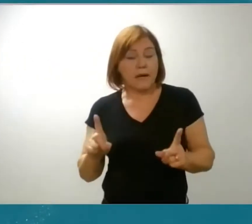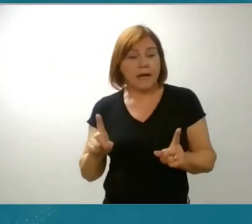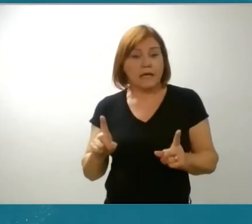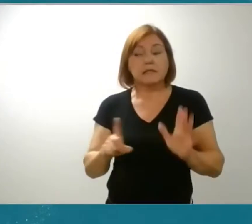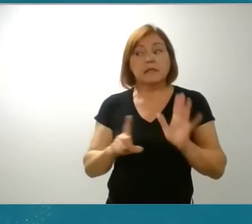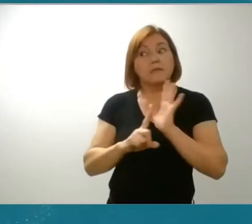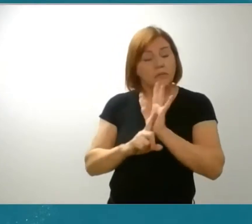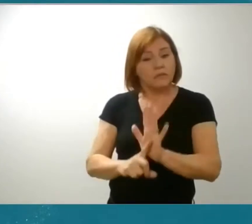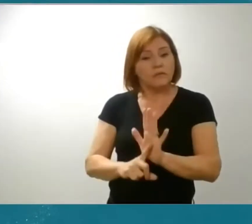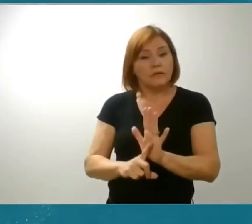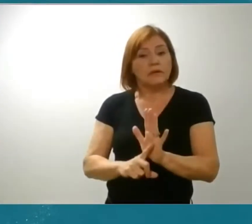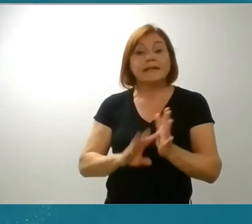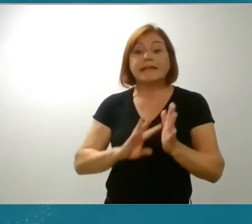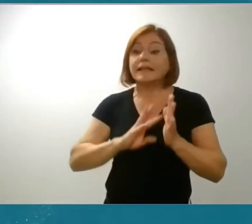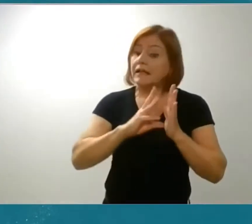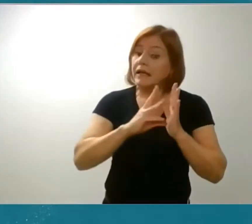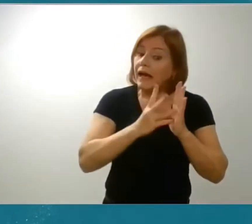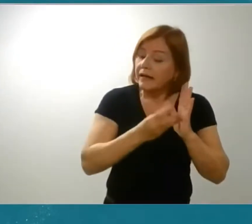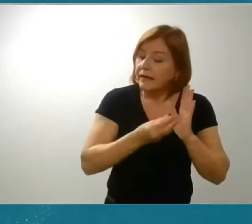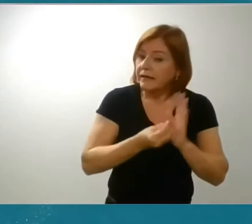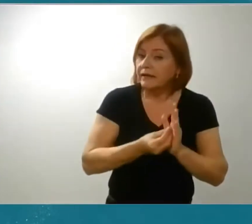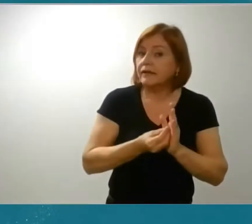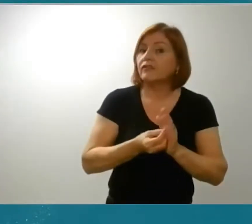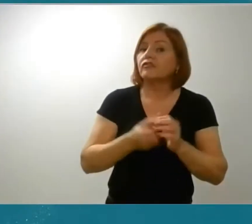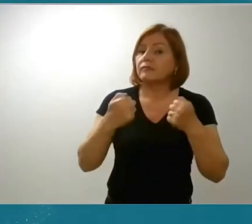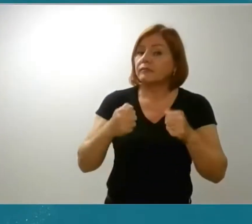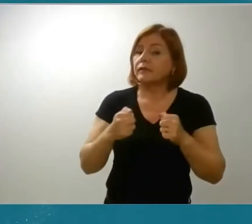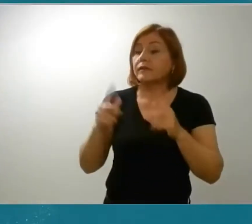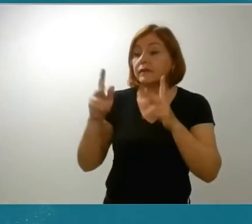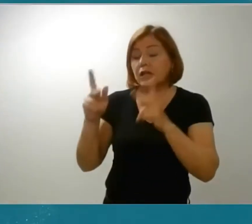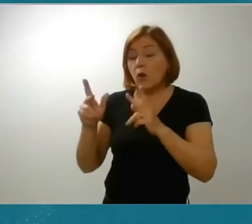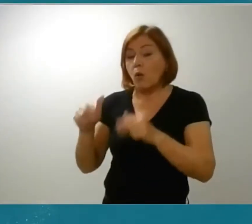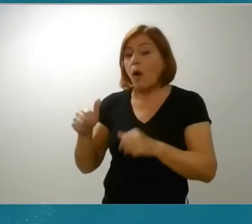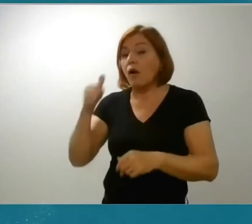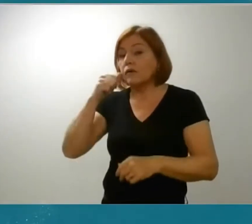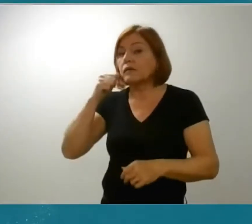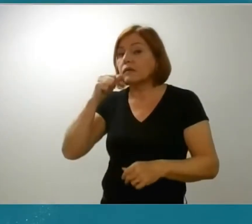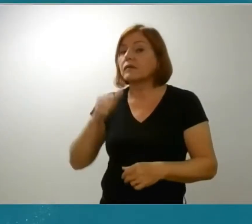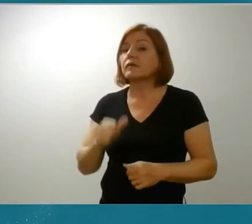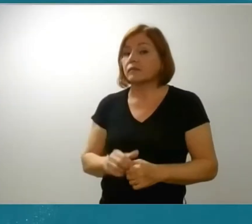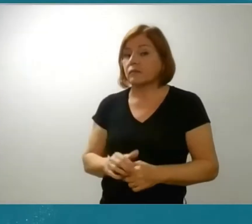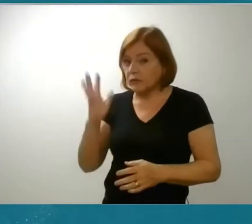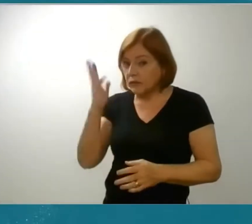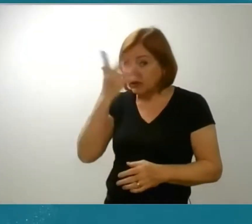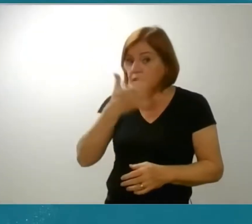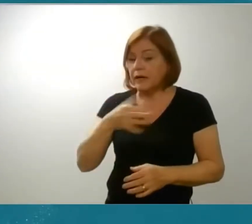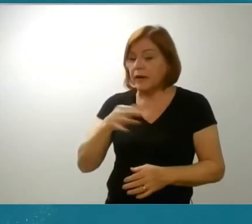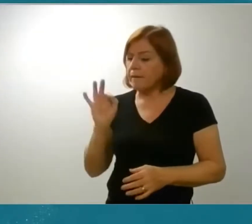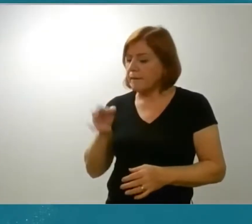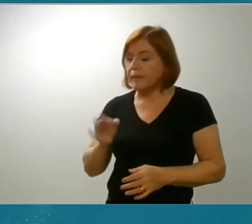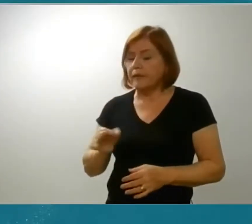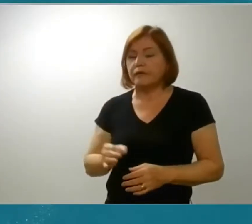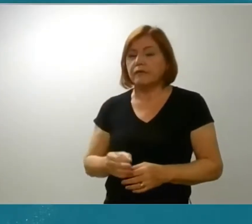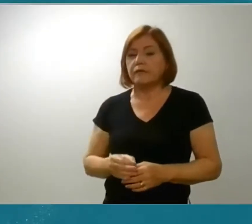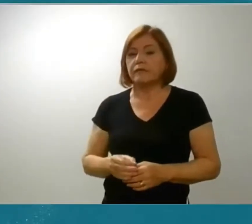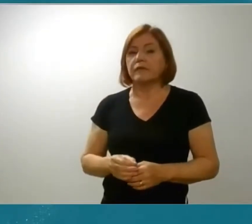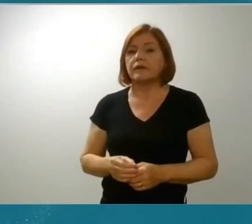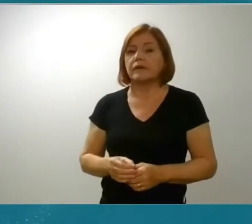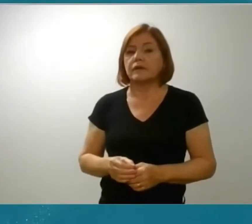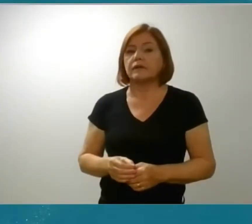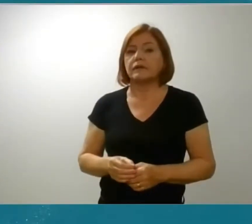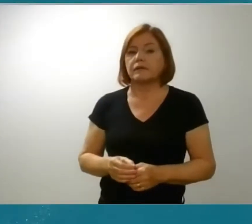Espero que você já vá absorvendo isso, tá bom? Essa é a tarefa da igreja. A igreja tem que cuidar